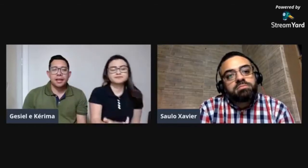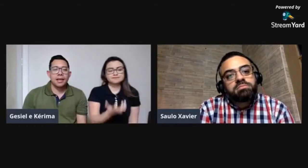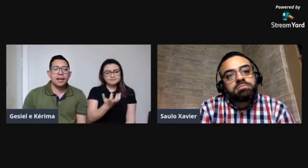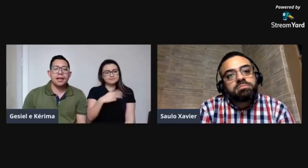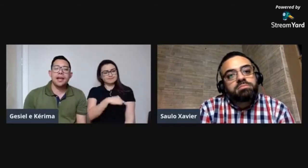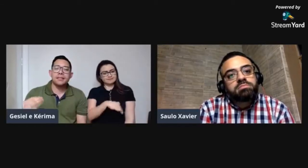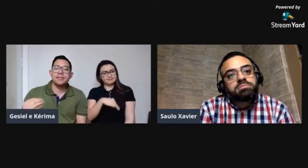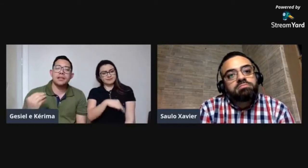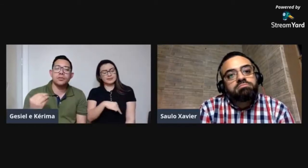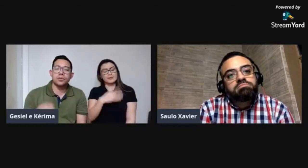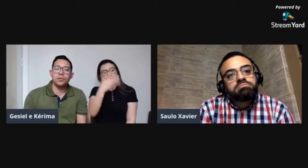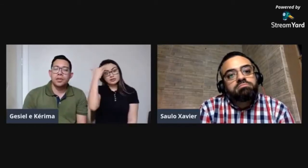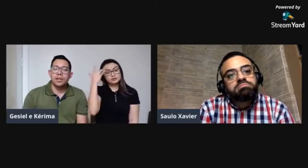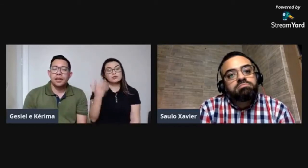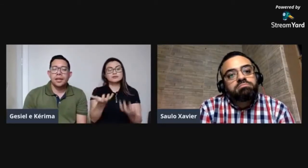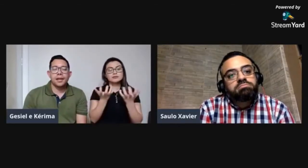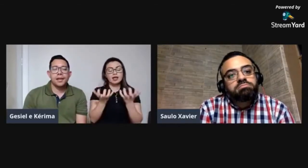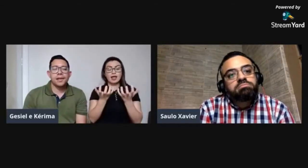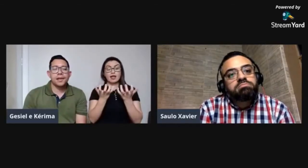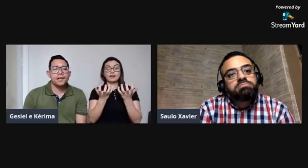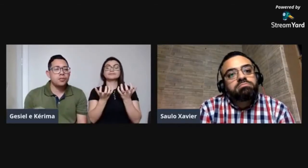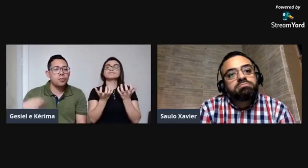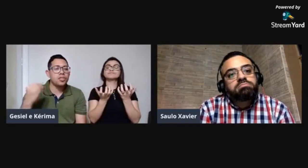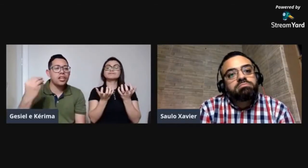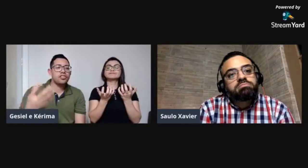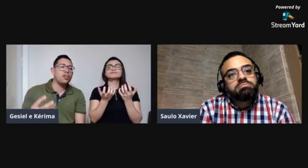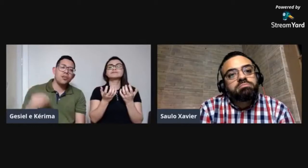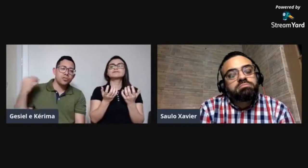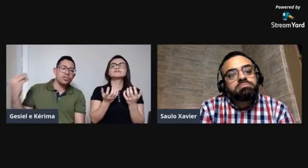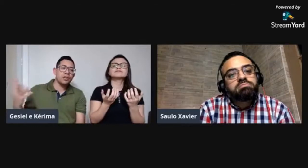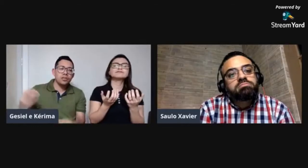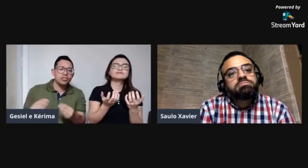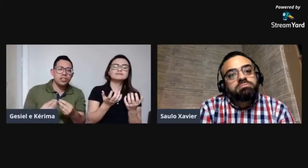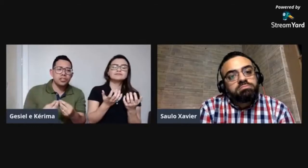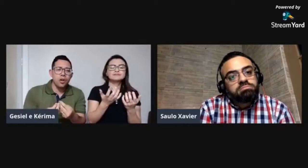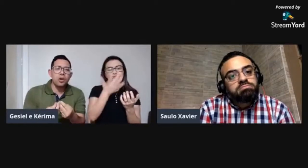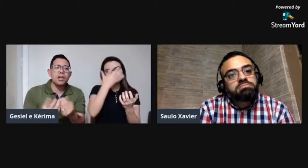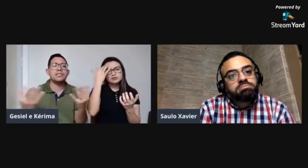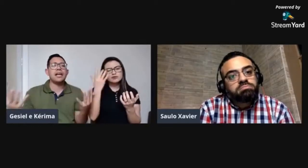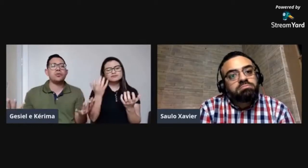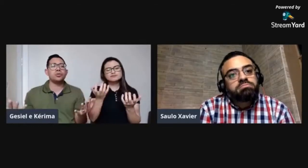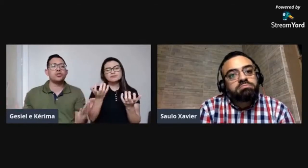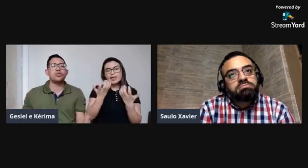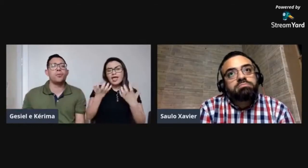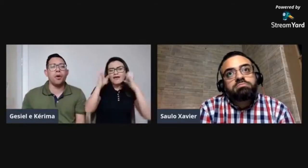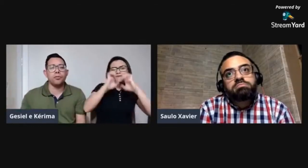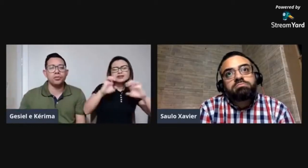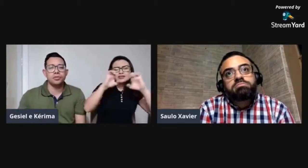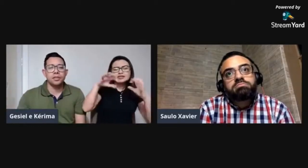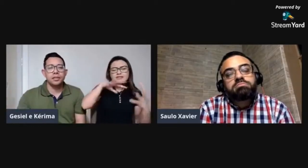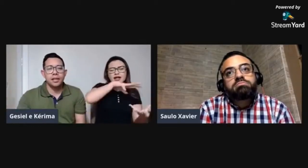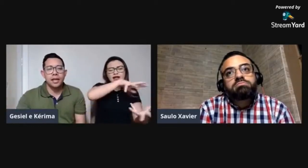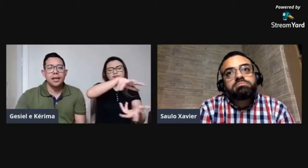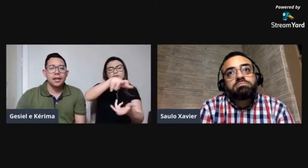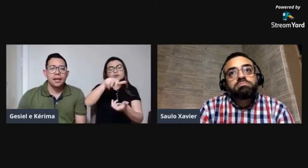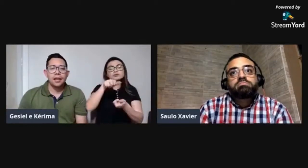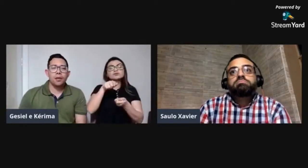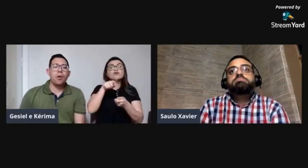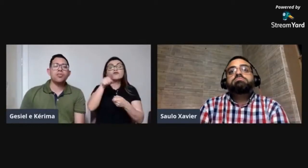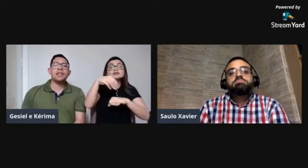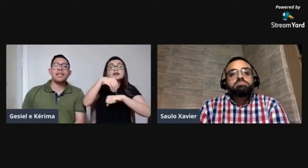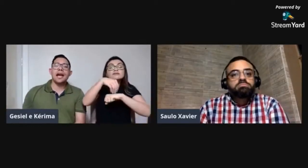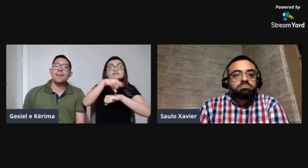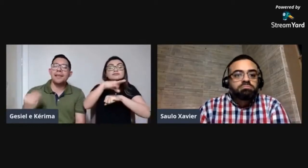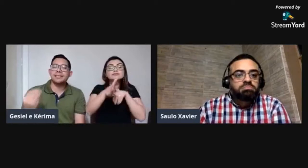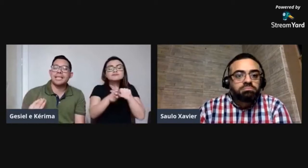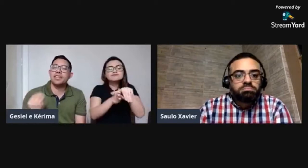para estar realizando esse objetivo de Deus de alcançar todos os povos, né?